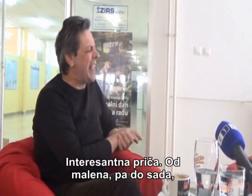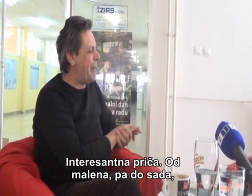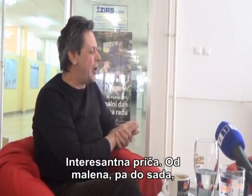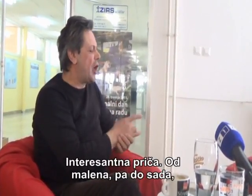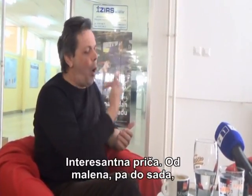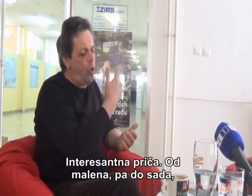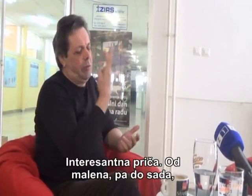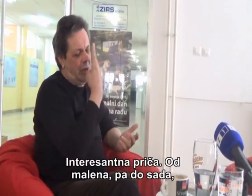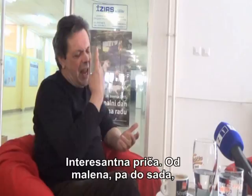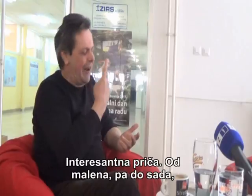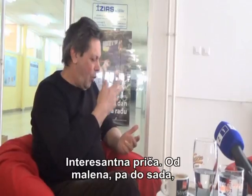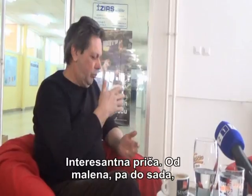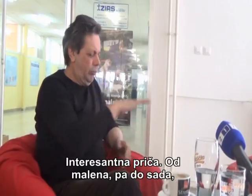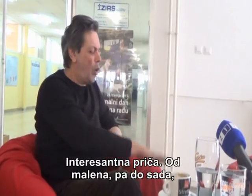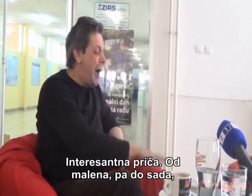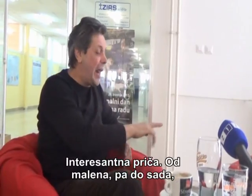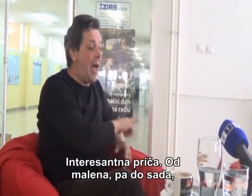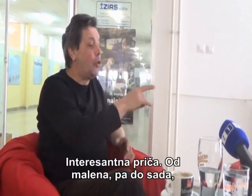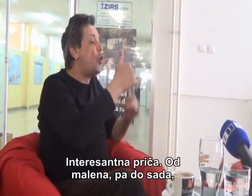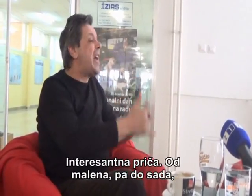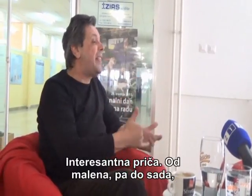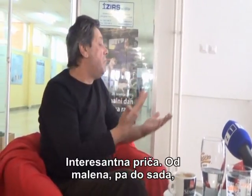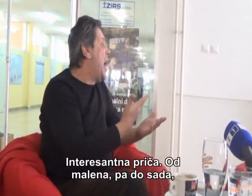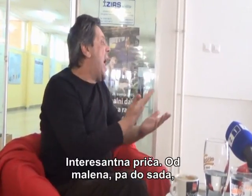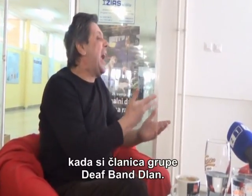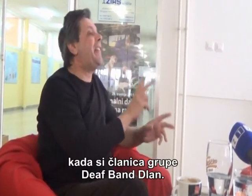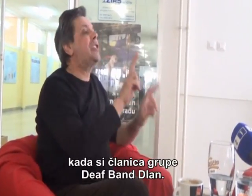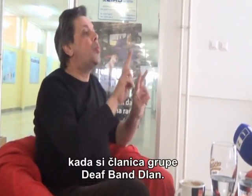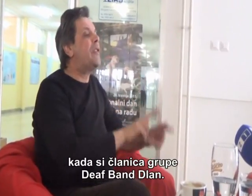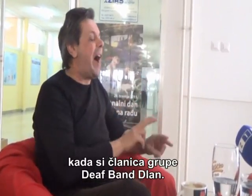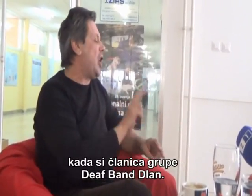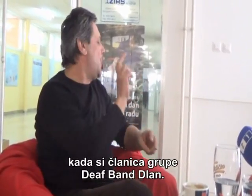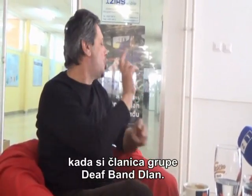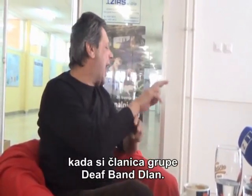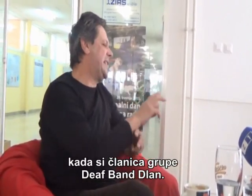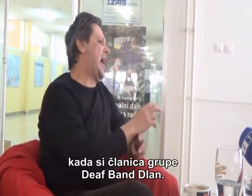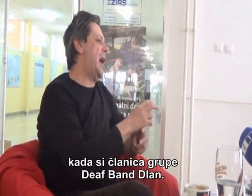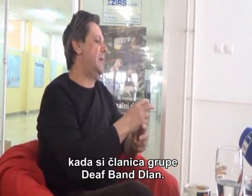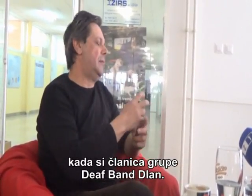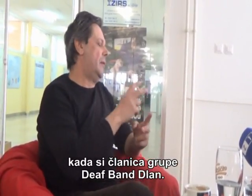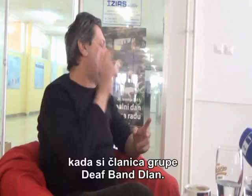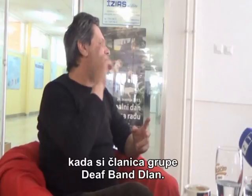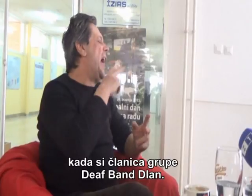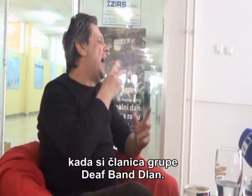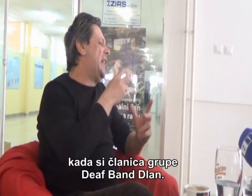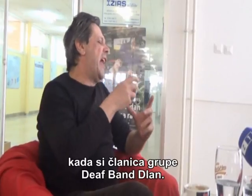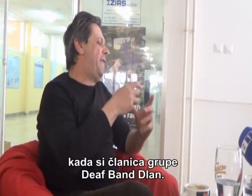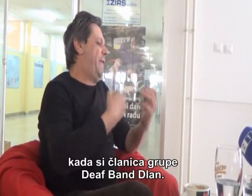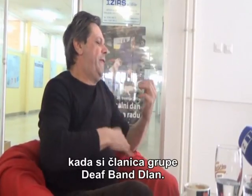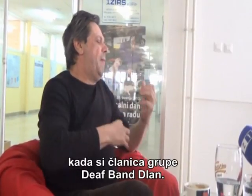interesantna priča, od, naravno, od malena do sada, kada si u stvari članica Death